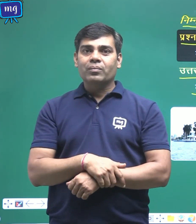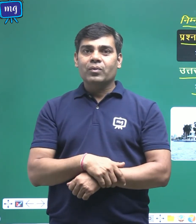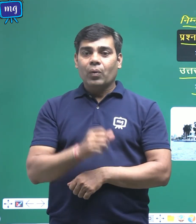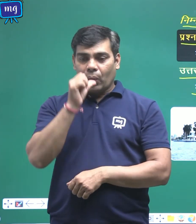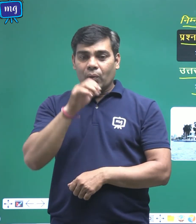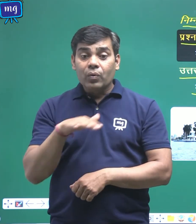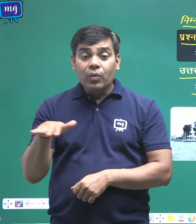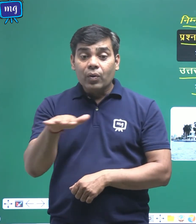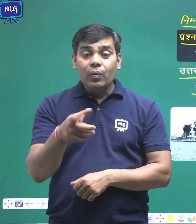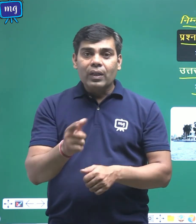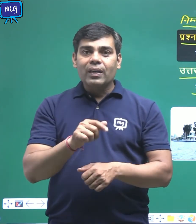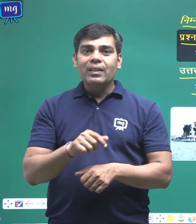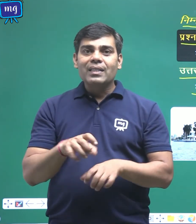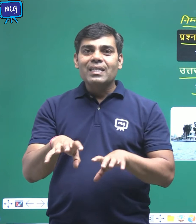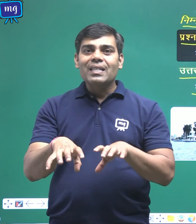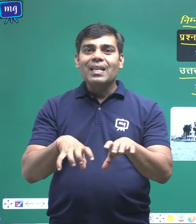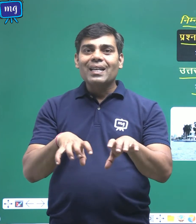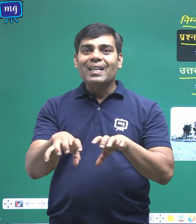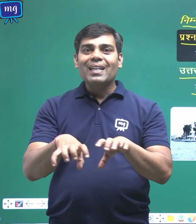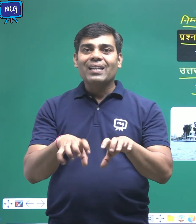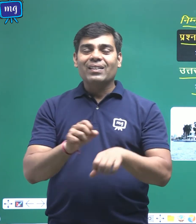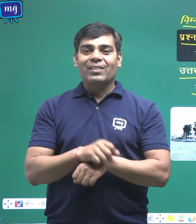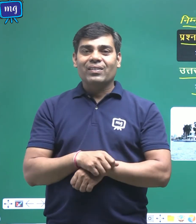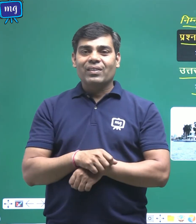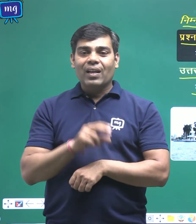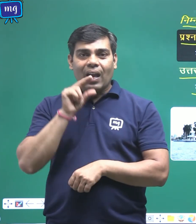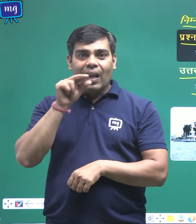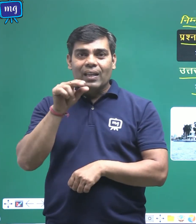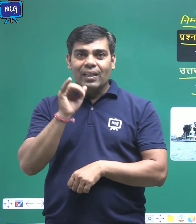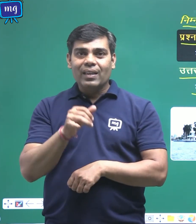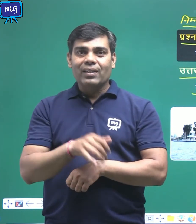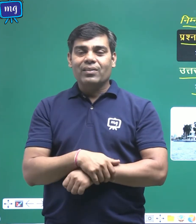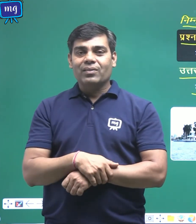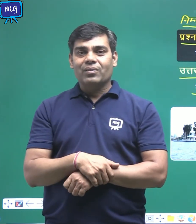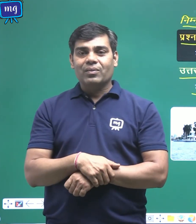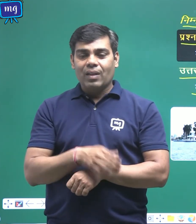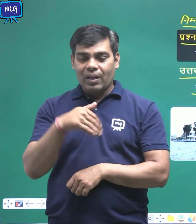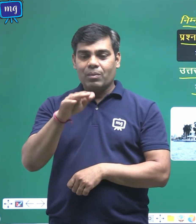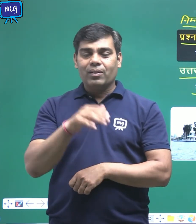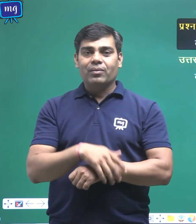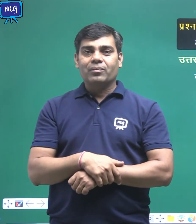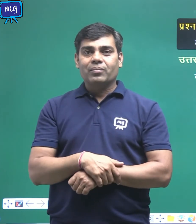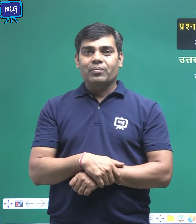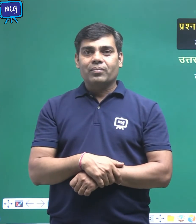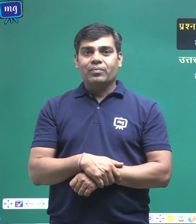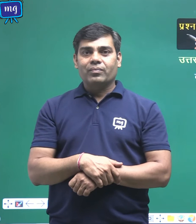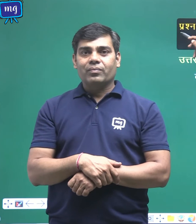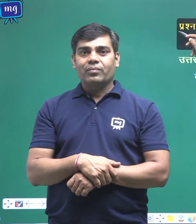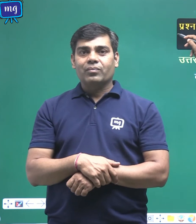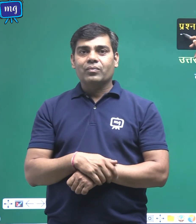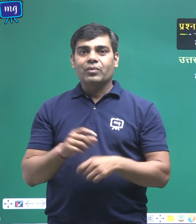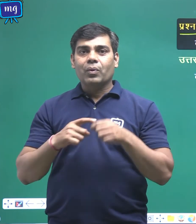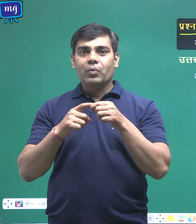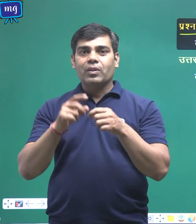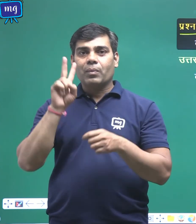झीलों की नगरी कहते हैं। आगे बढ़े। प्रश्न 2,